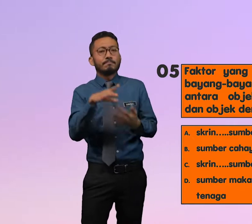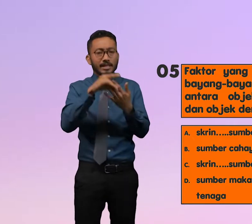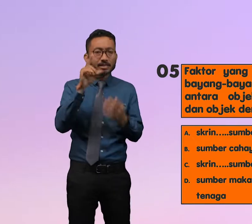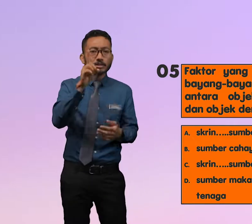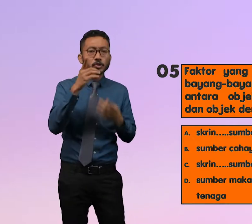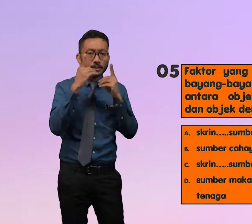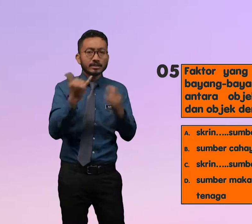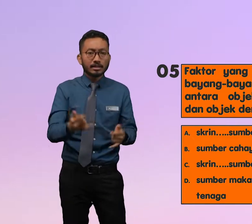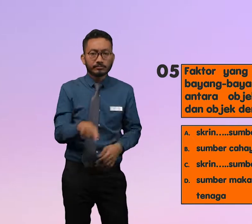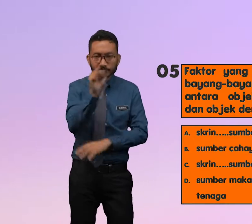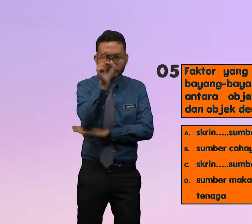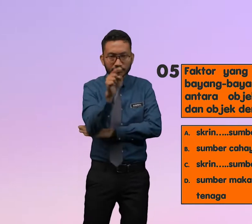Bila tak tercapai kalah,